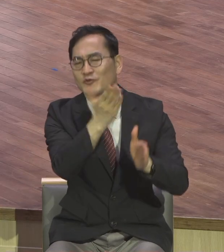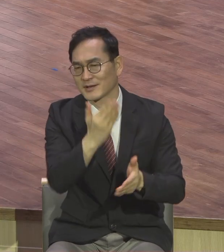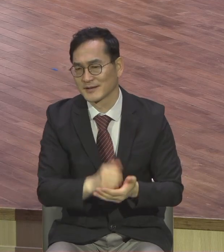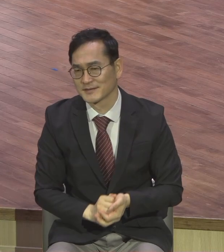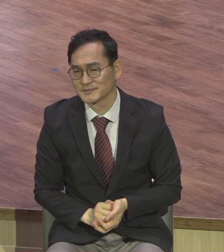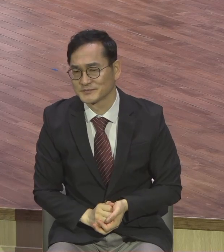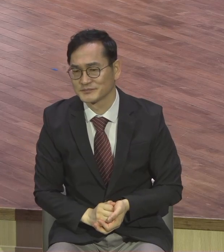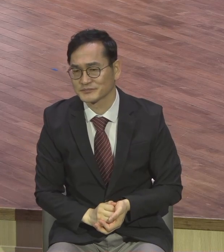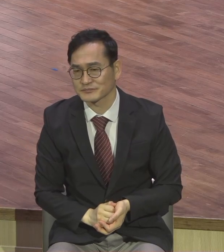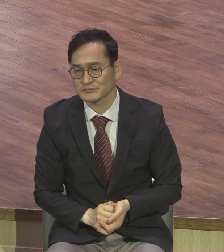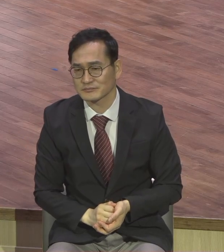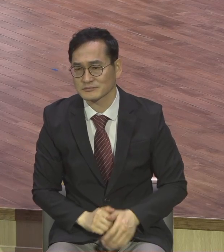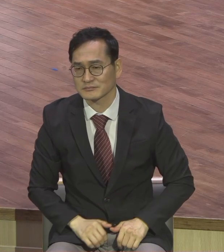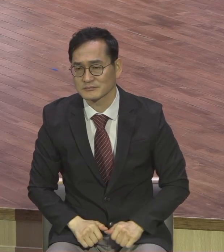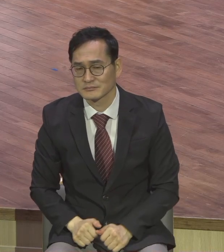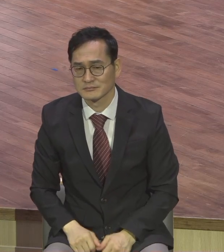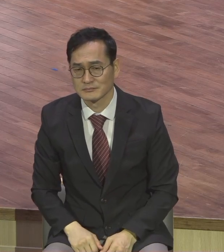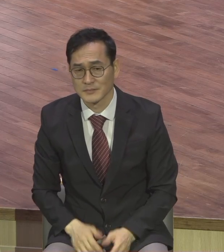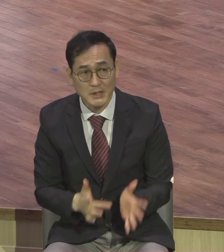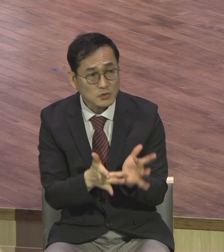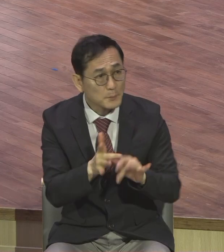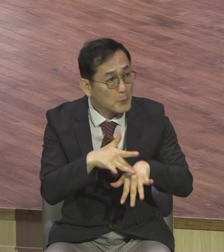어디서 장례된지 아무도 모르니까.